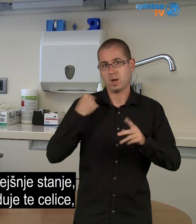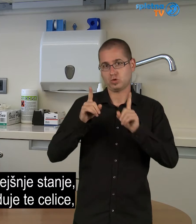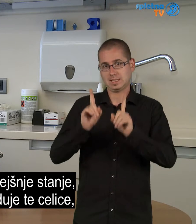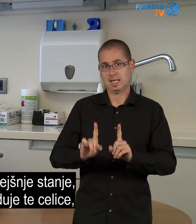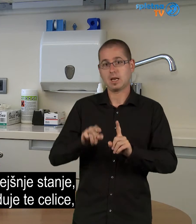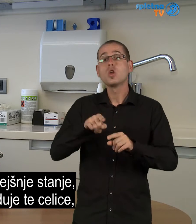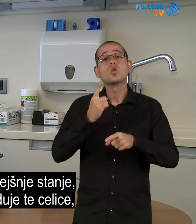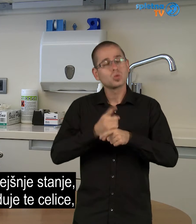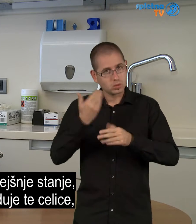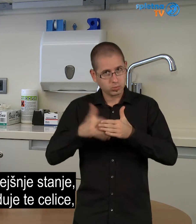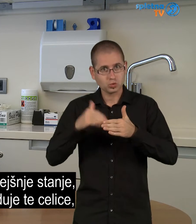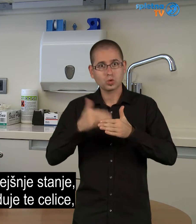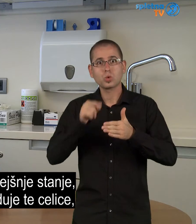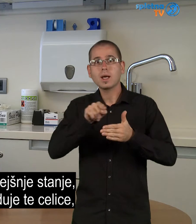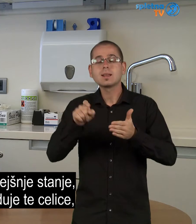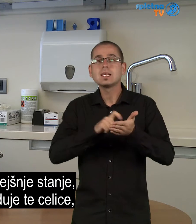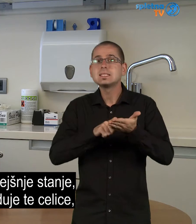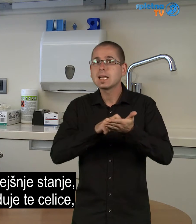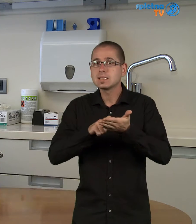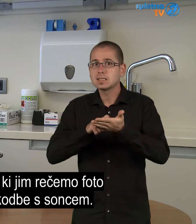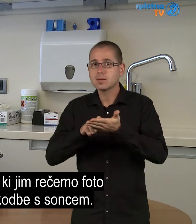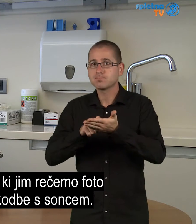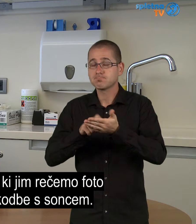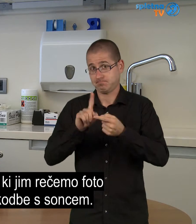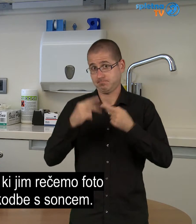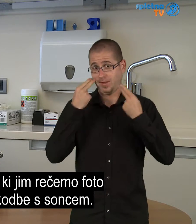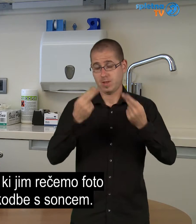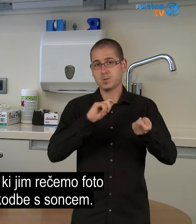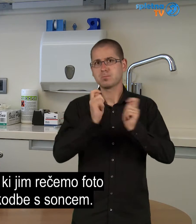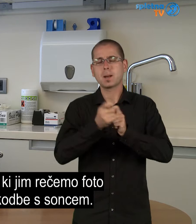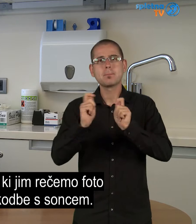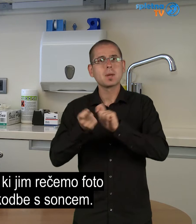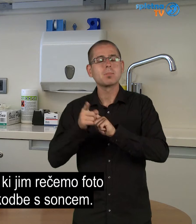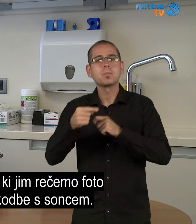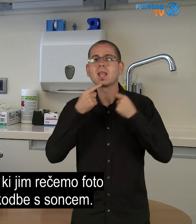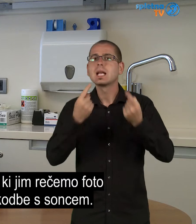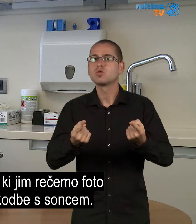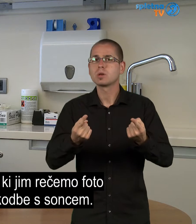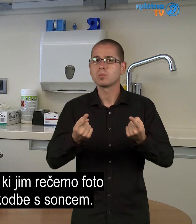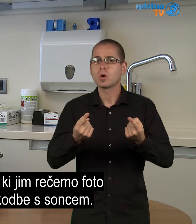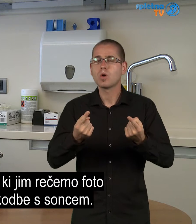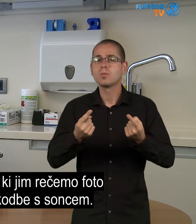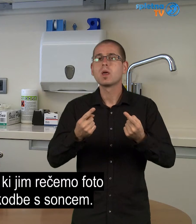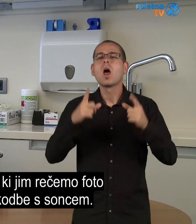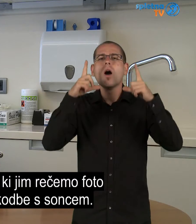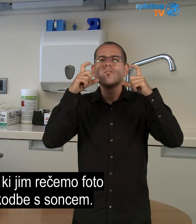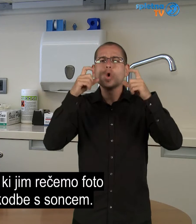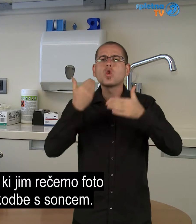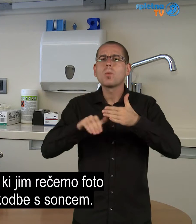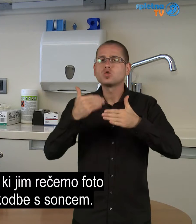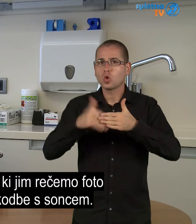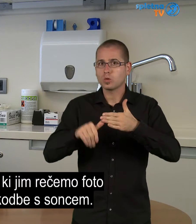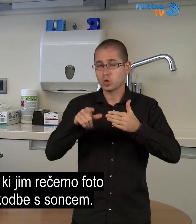prejšnje stanje, ker to tudi poškoduje te celice, in vidimo spremembe, ki jim rečemo fotopoškodbe,